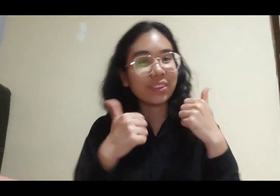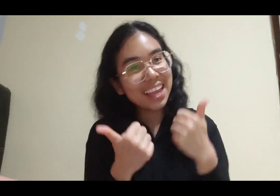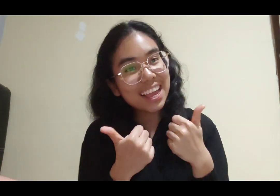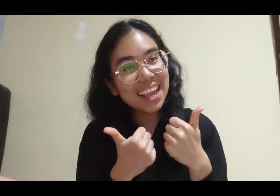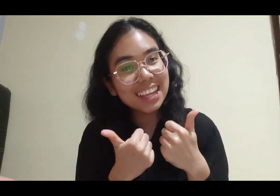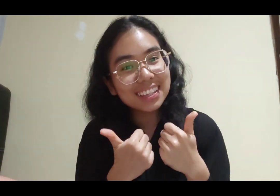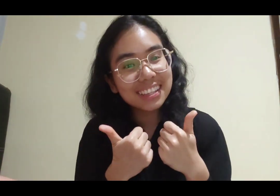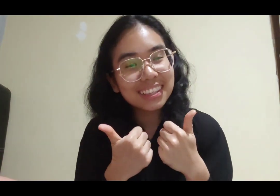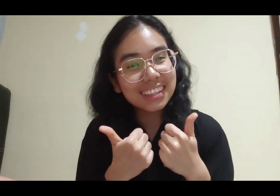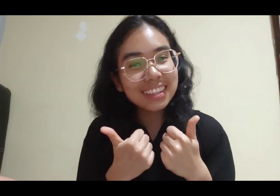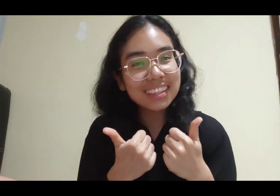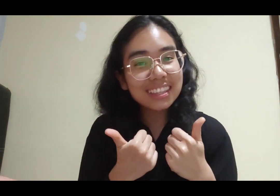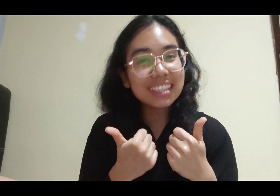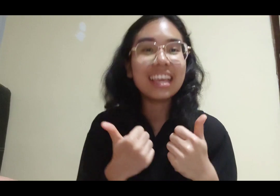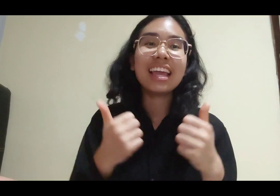Oke?